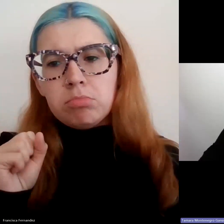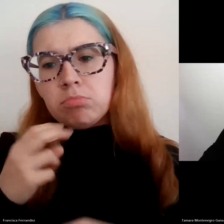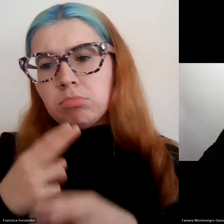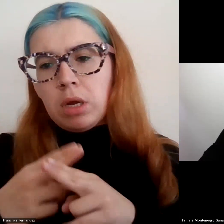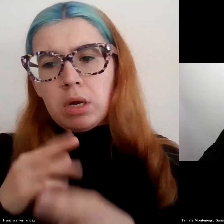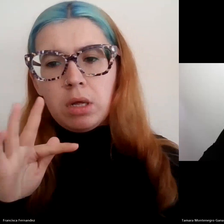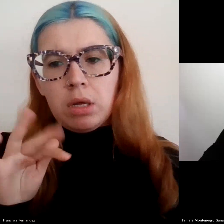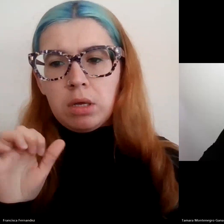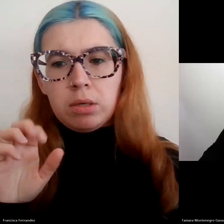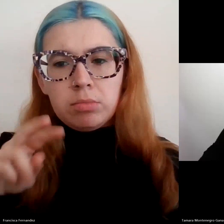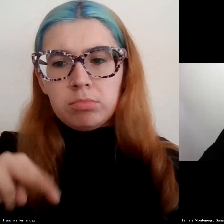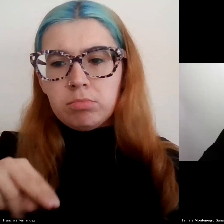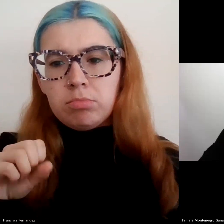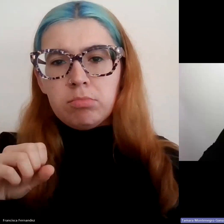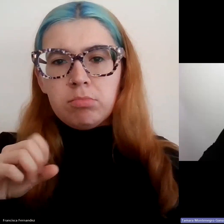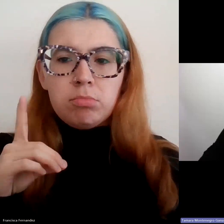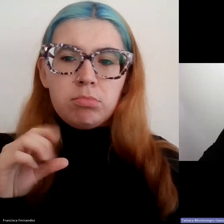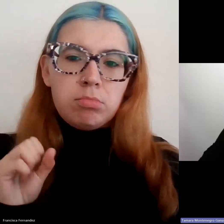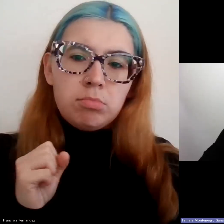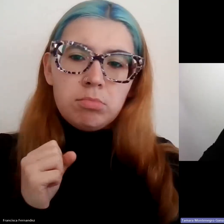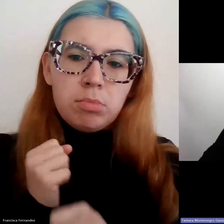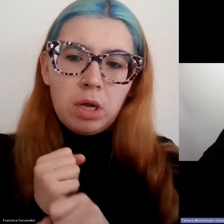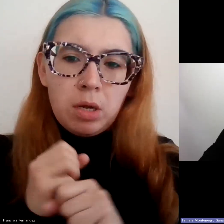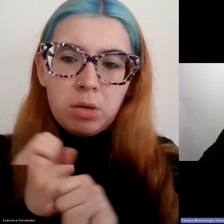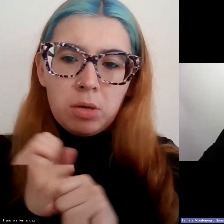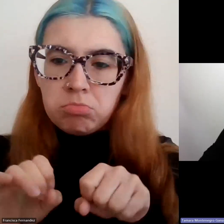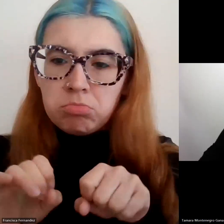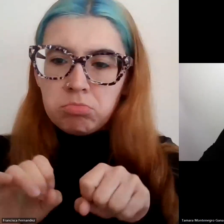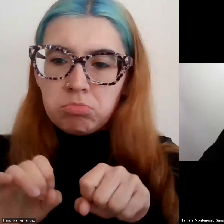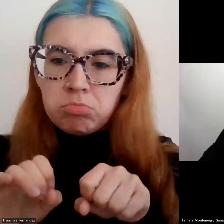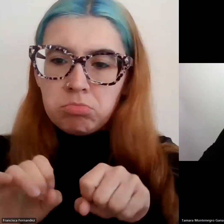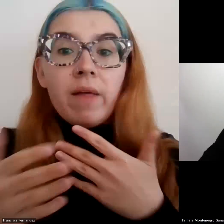Francisca. Mi apellido es Fernández.